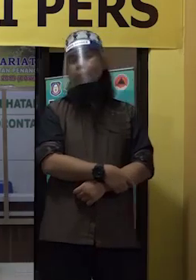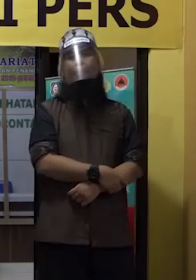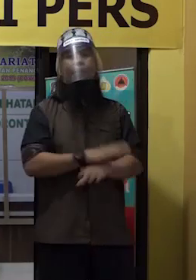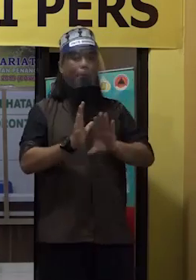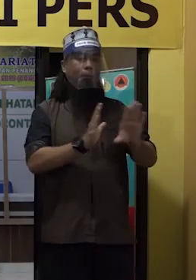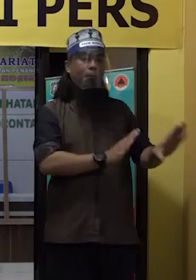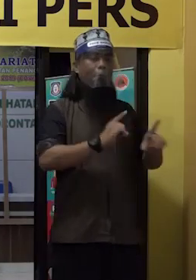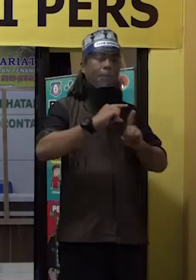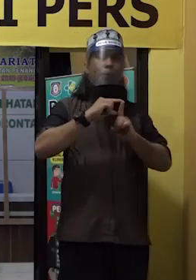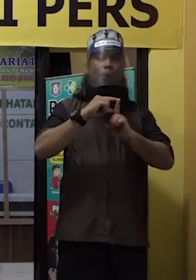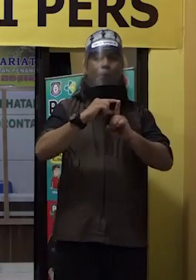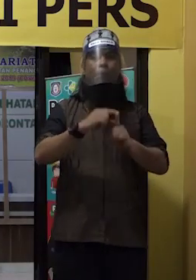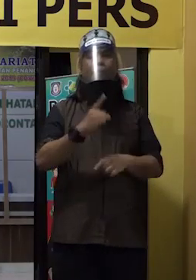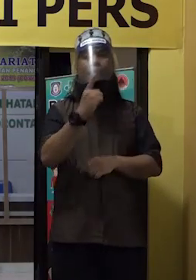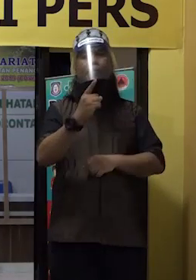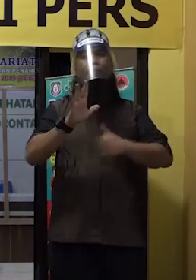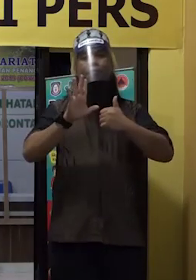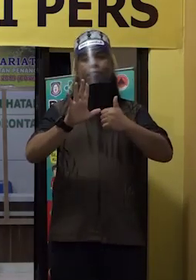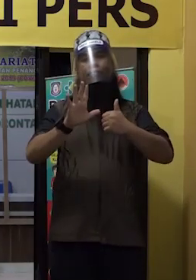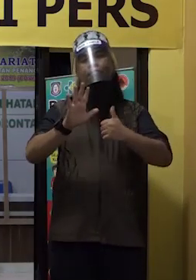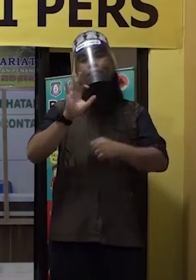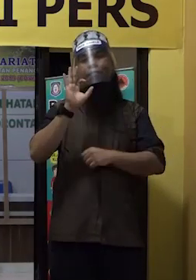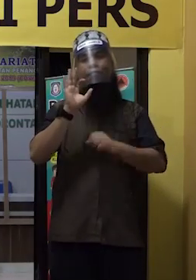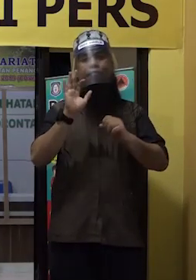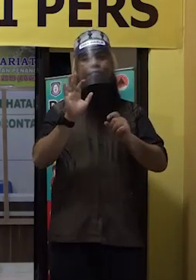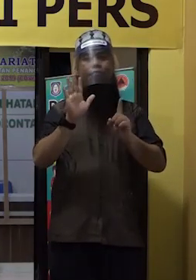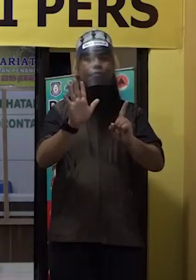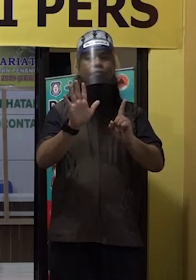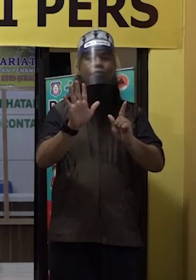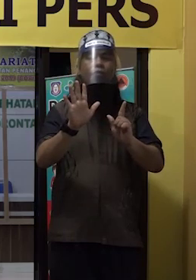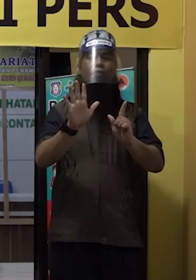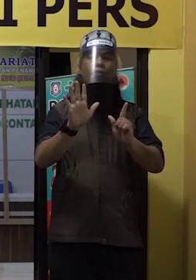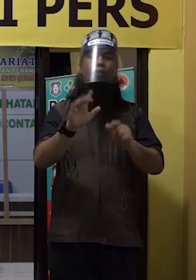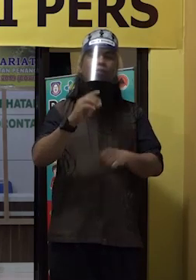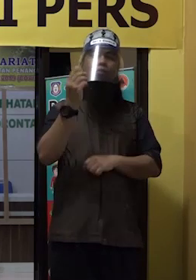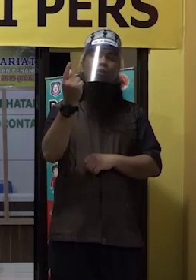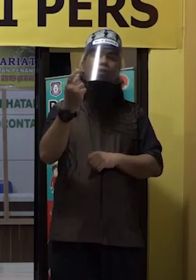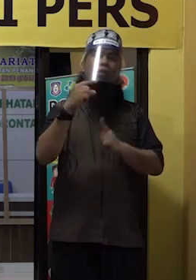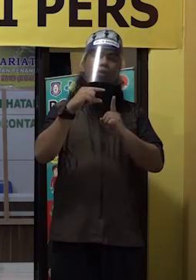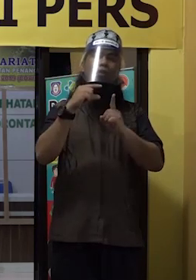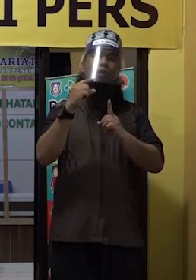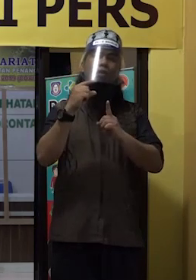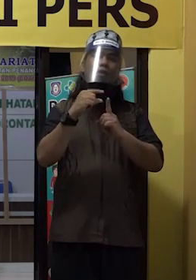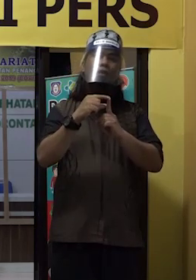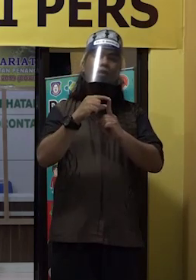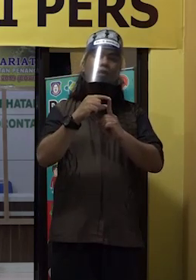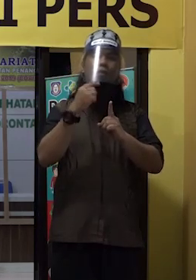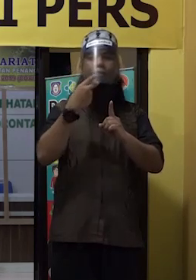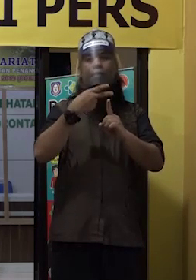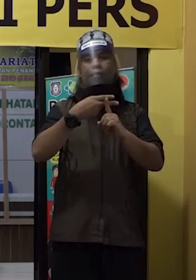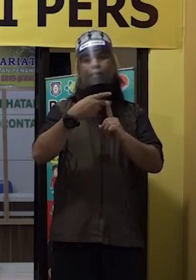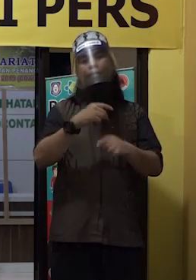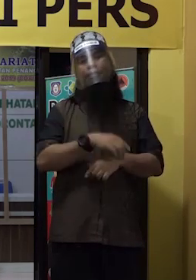Pasien yang berikutnya adalah pasien 167, FRP, perempuan 5